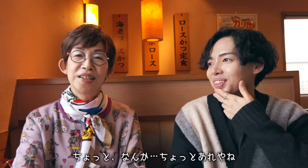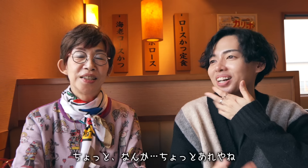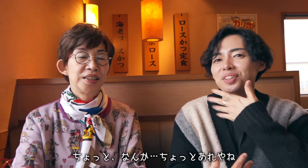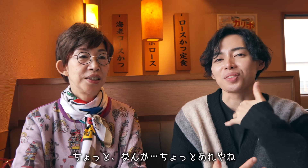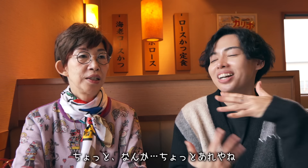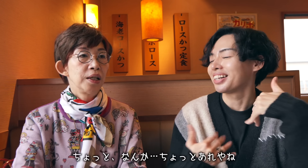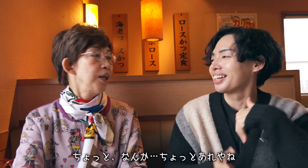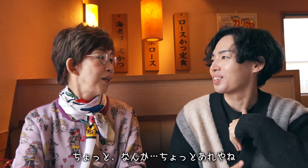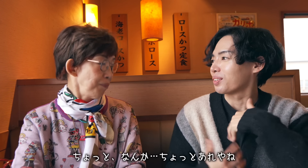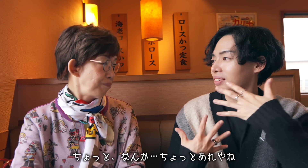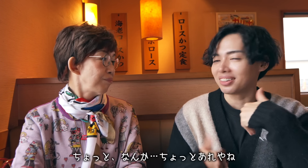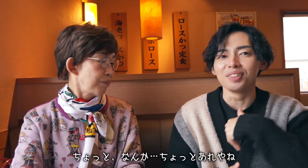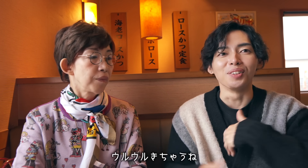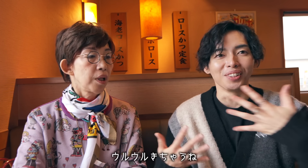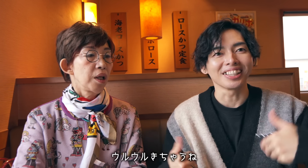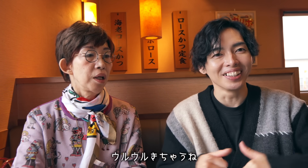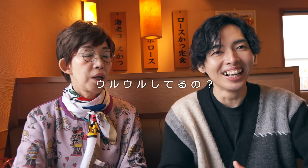なんかちょっとあれだね、ちょっとうるうるきちゃう。